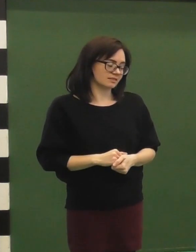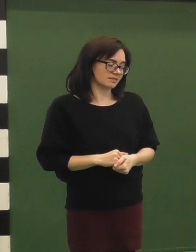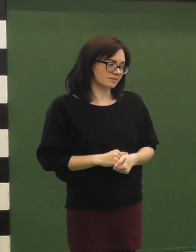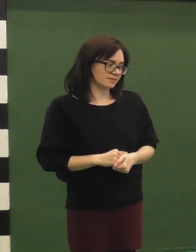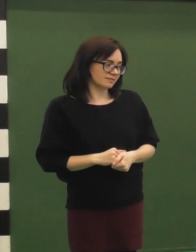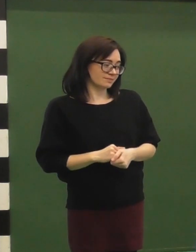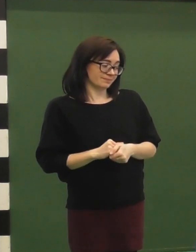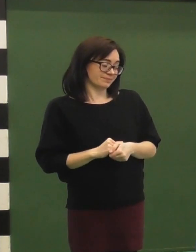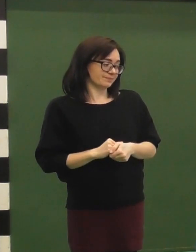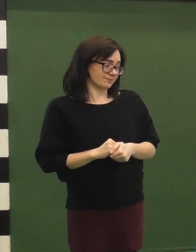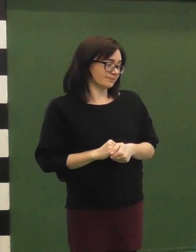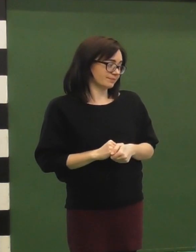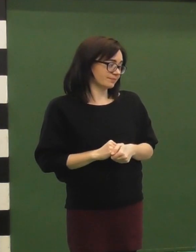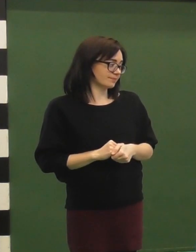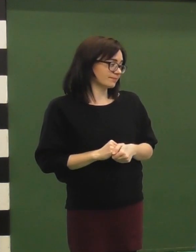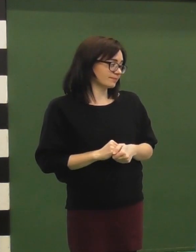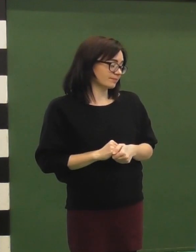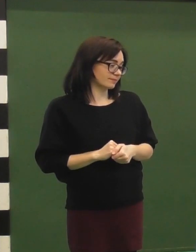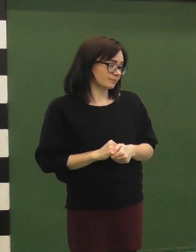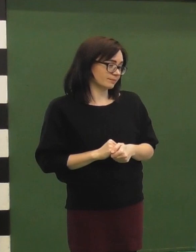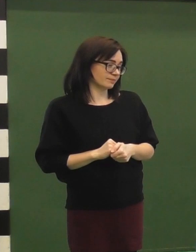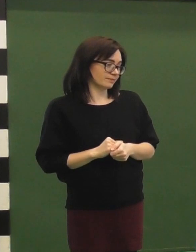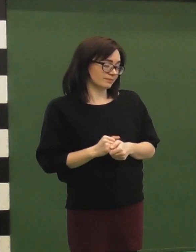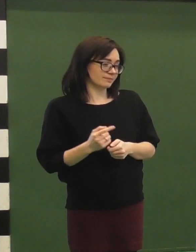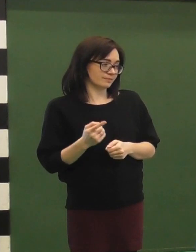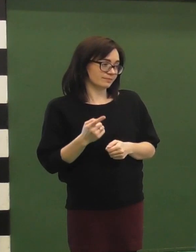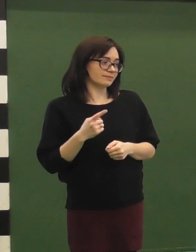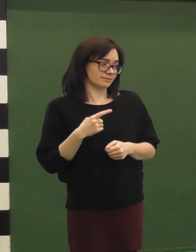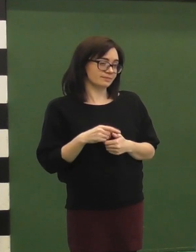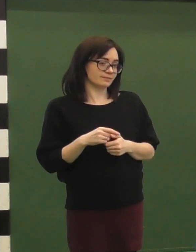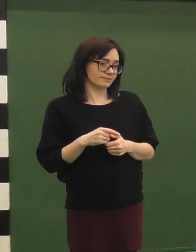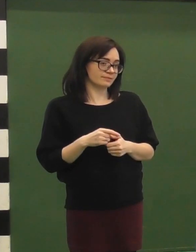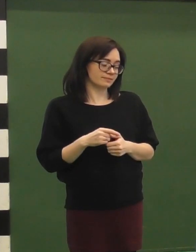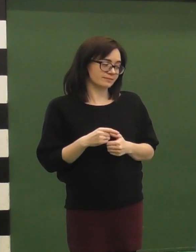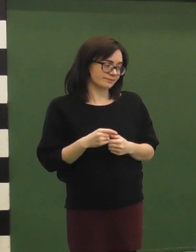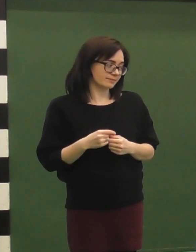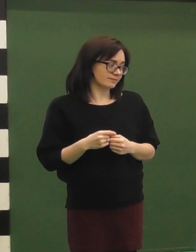És akkor mi is mentünk,